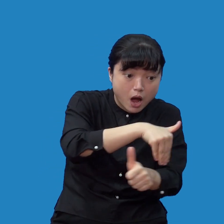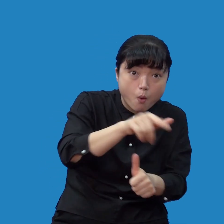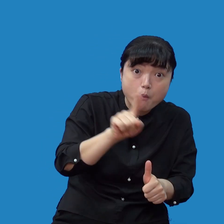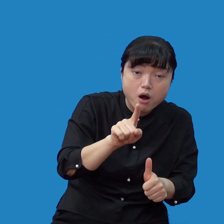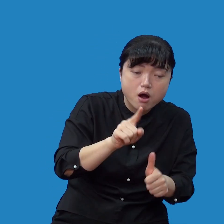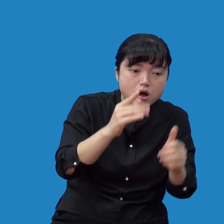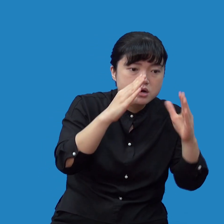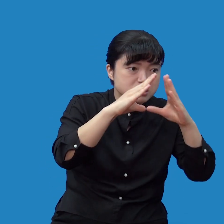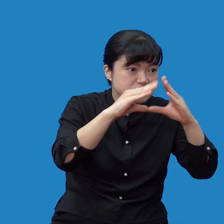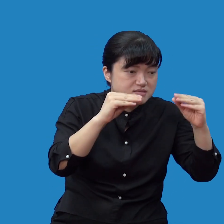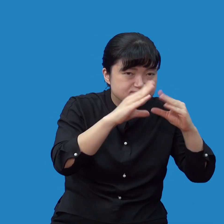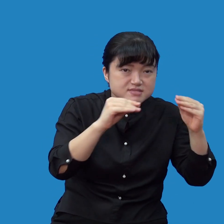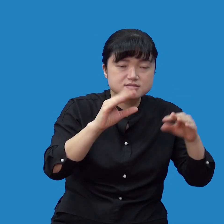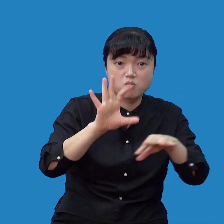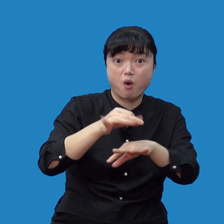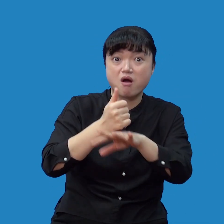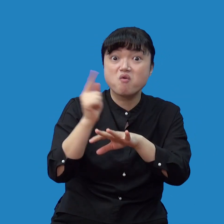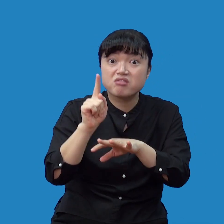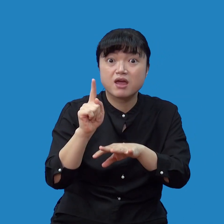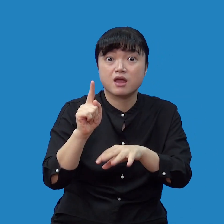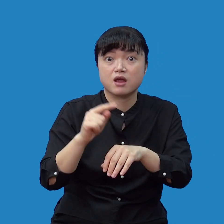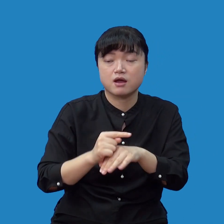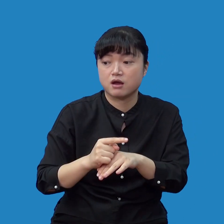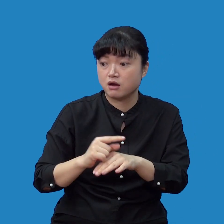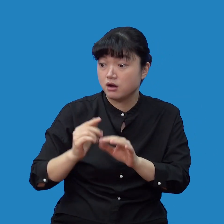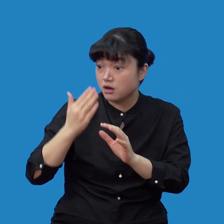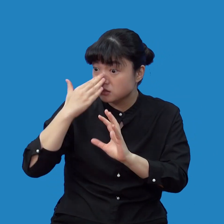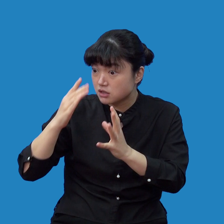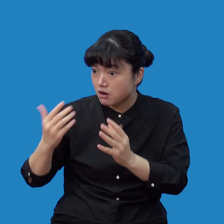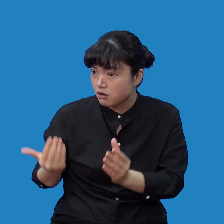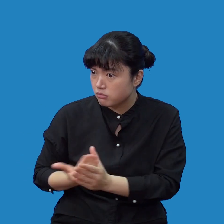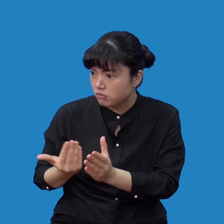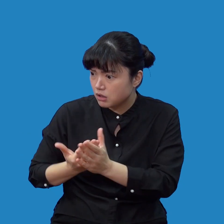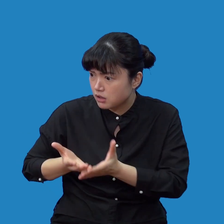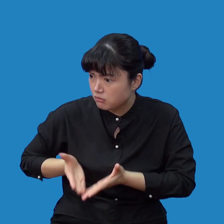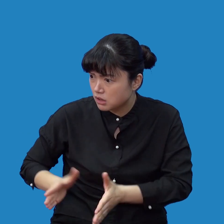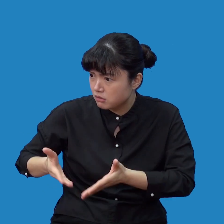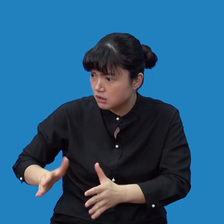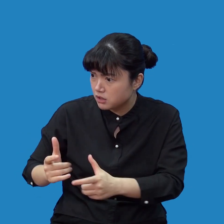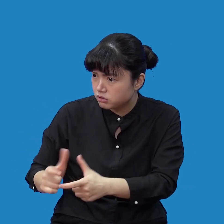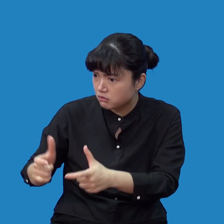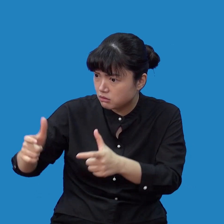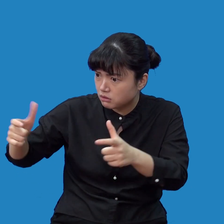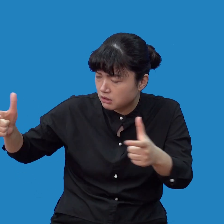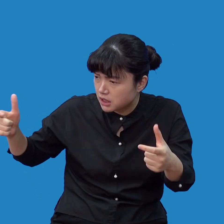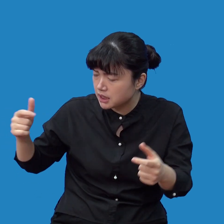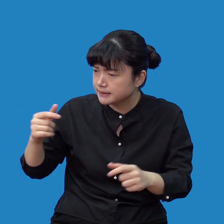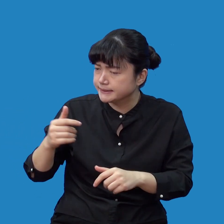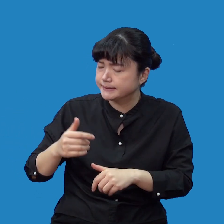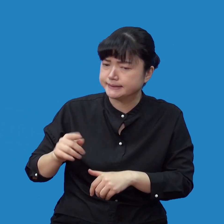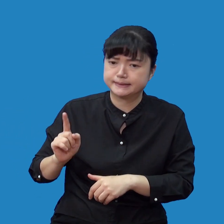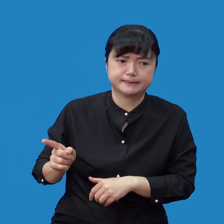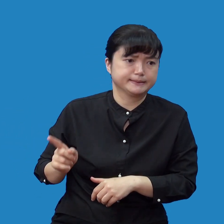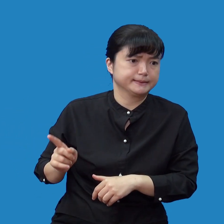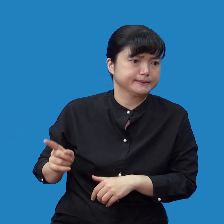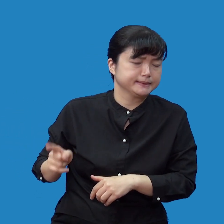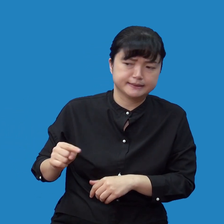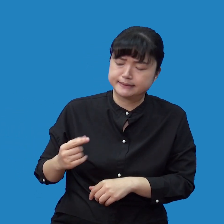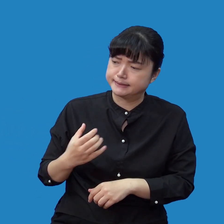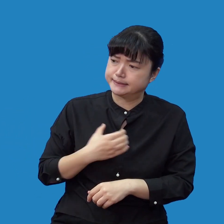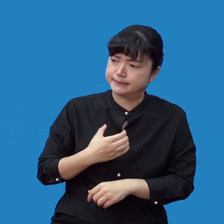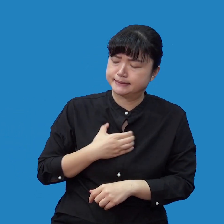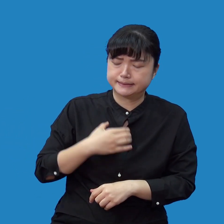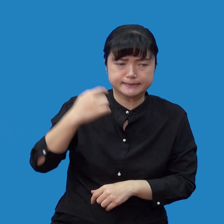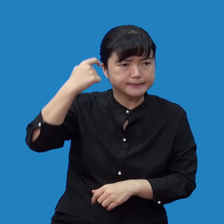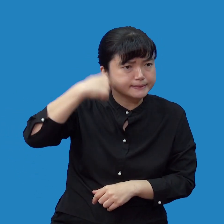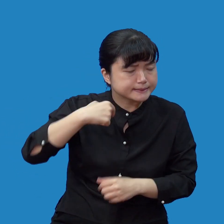그 이집트의 파라오는 이 번성해 가고 있는 강성해지는 이 히브리 노예들에게 큰 위협을